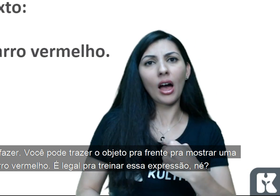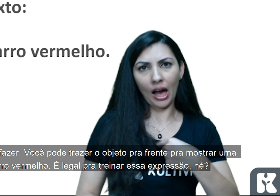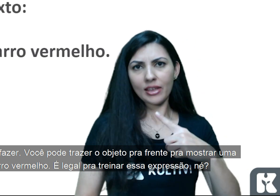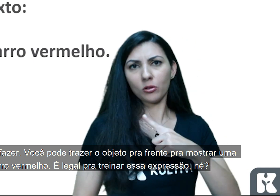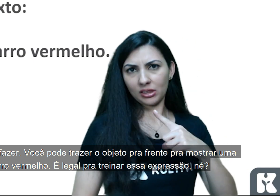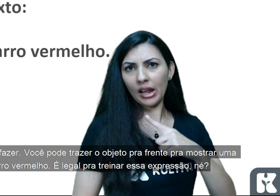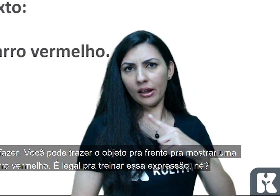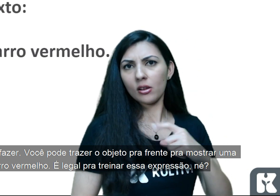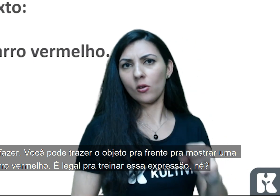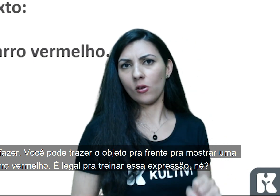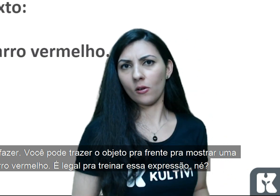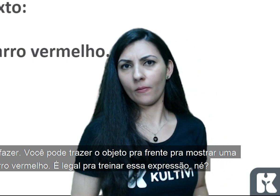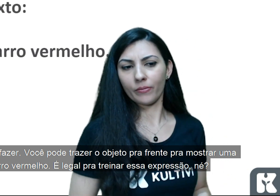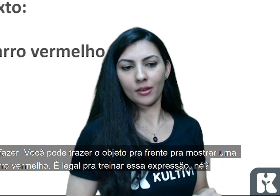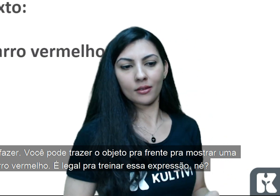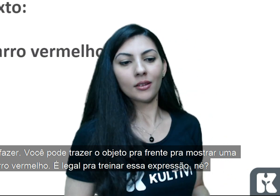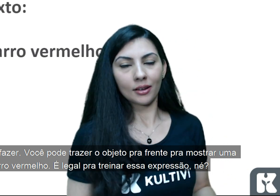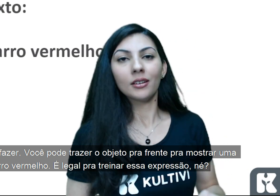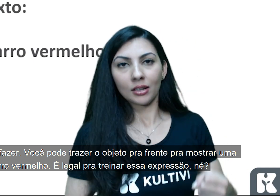Eu tenho